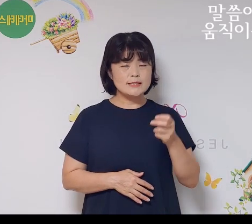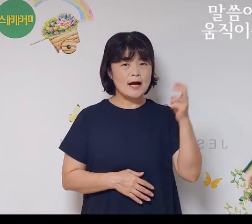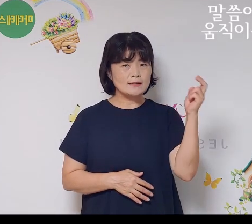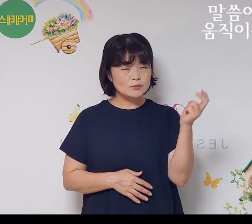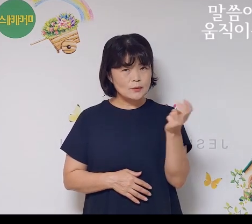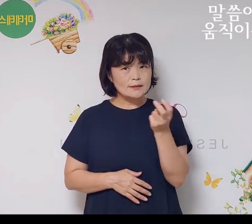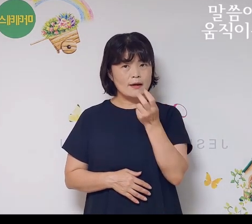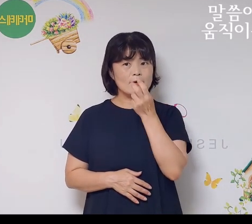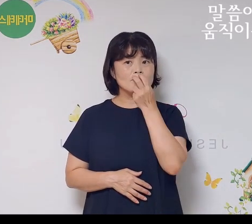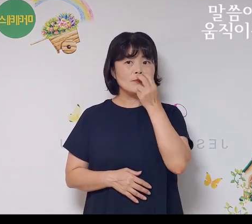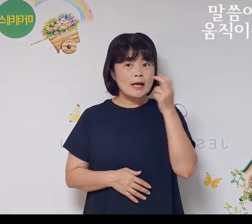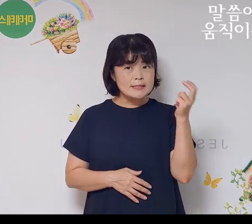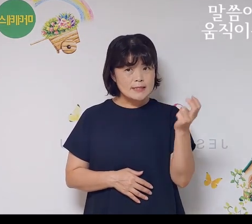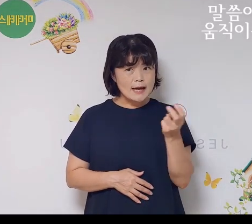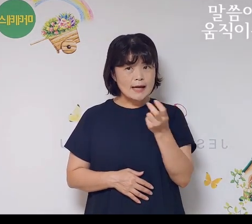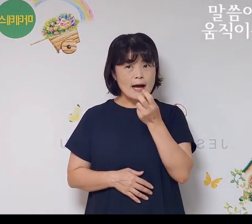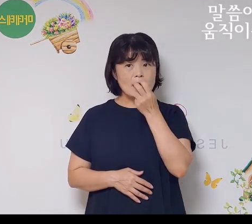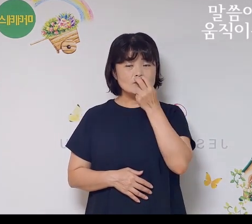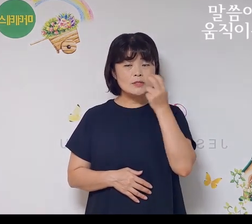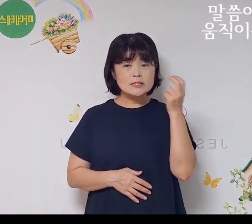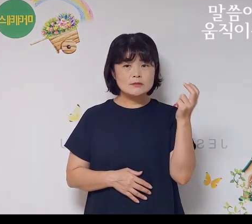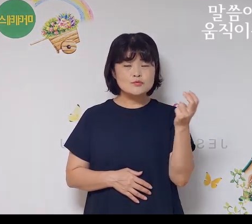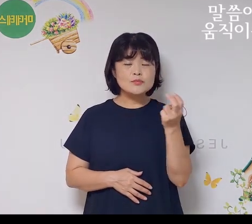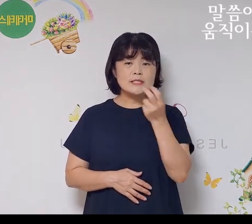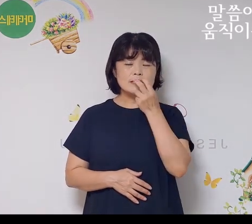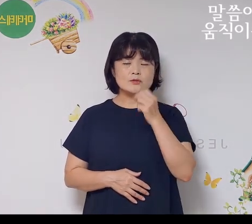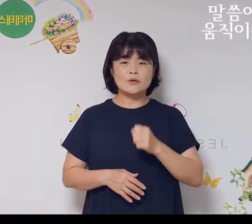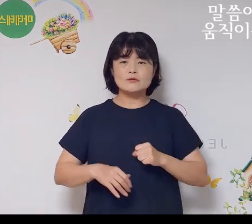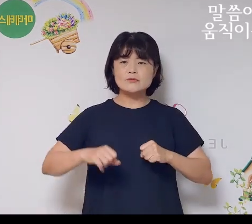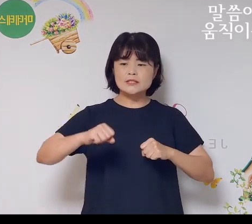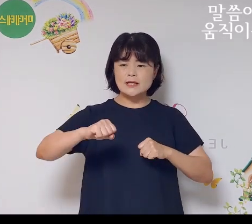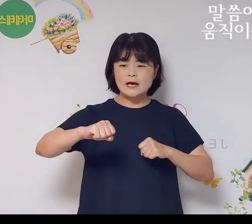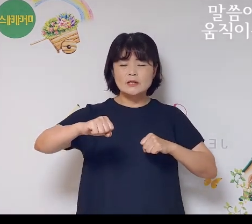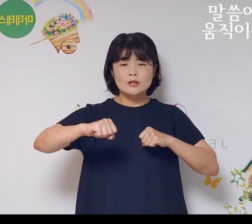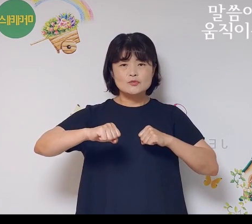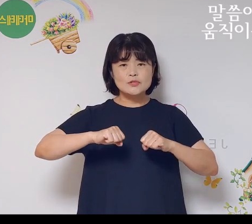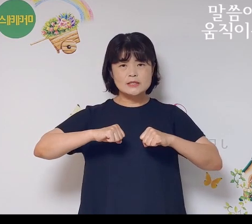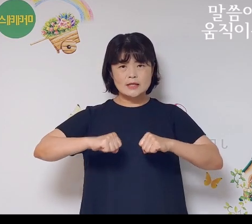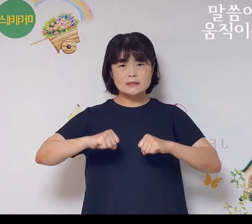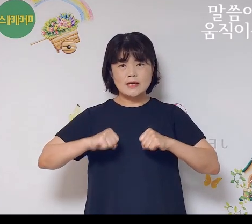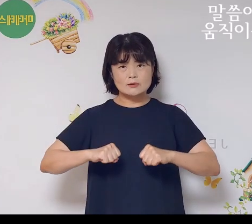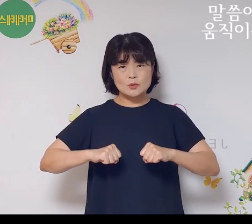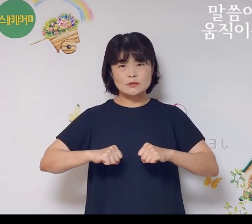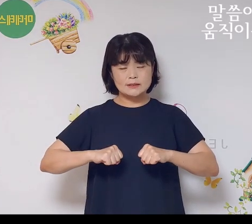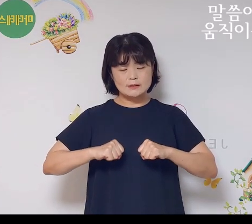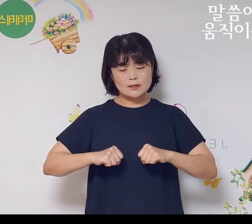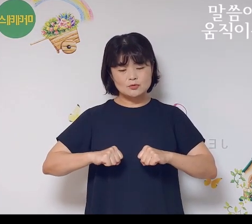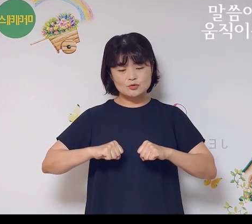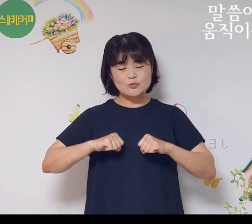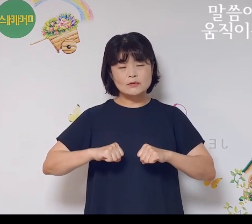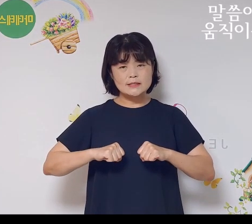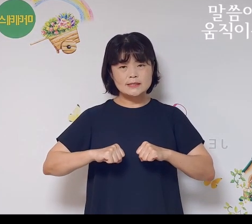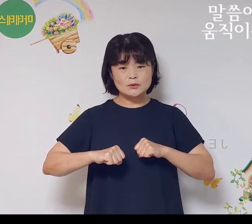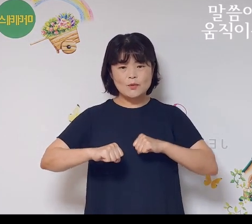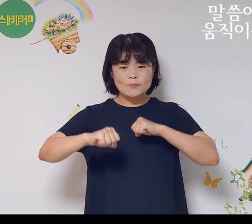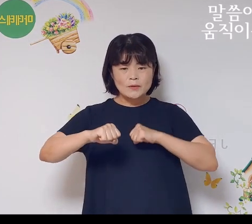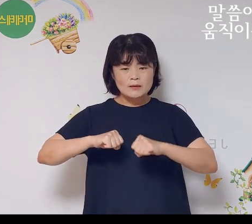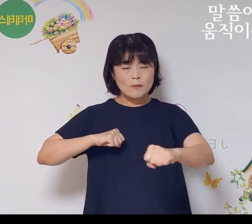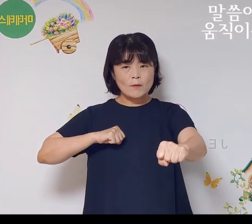숨쉬다 똑같아요. 살아 움직이는 교회. 움직이다는 양손을 이렇게 주먹을 쥐시고 뭔가